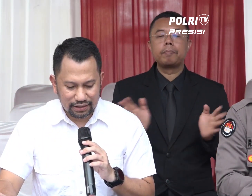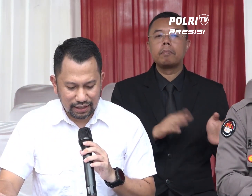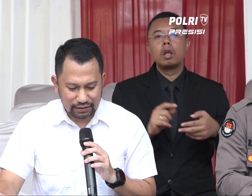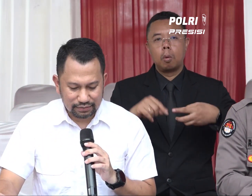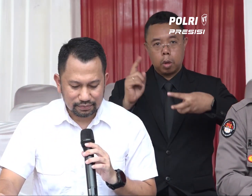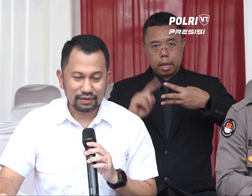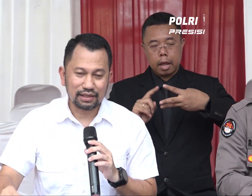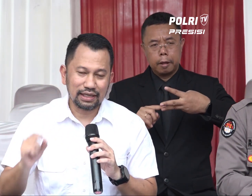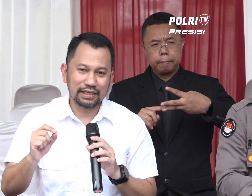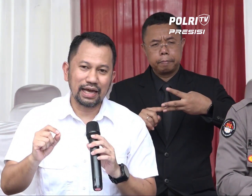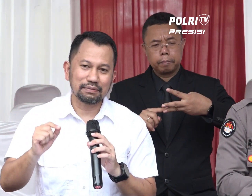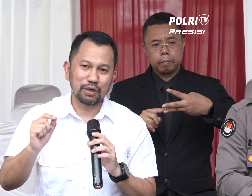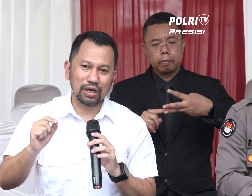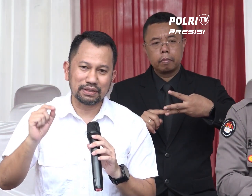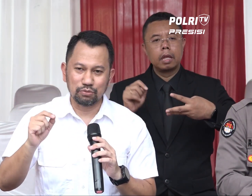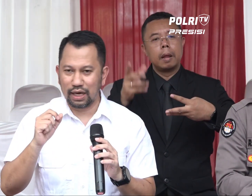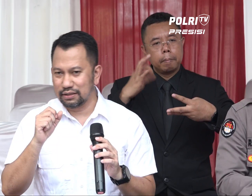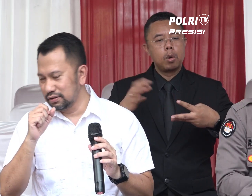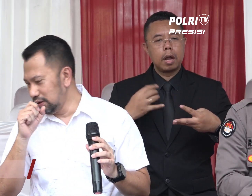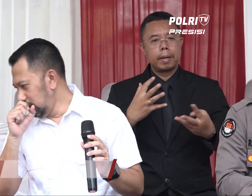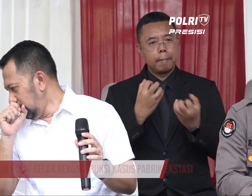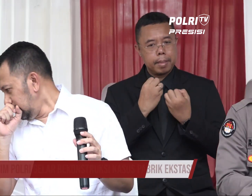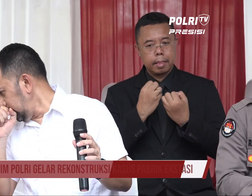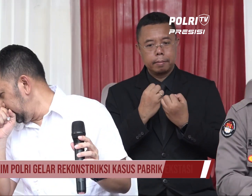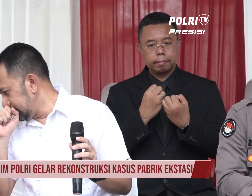Fakta ketiga, ini yang baru kami temukan.